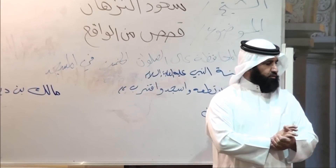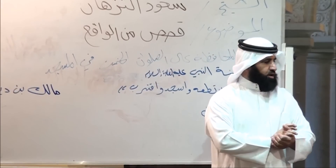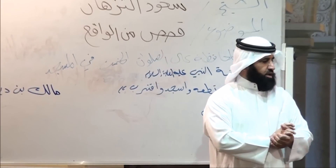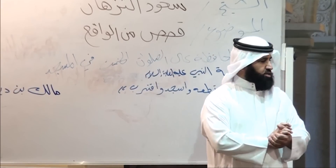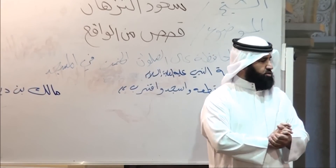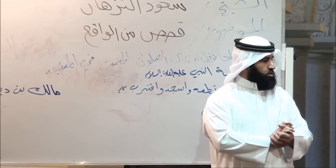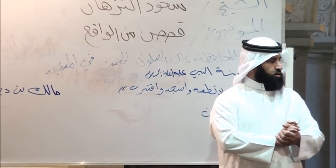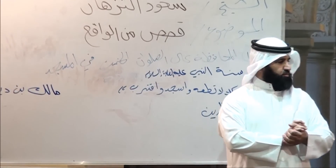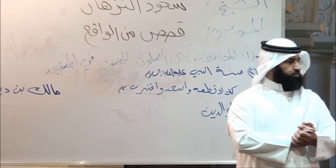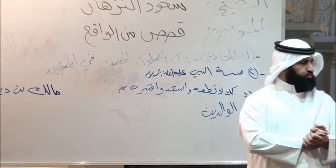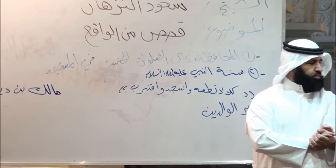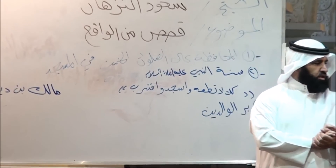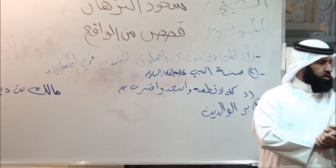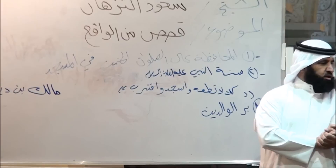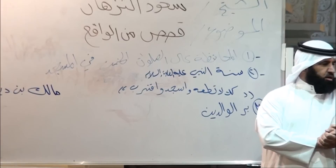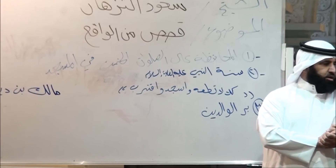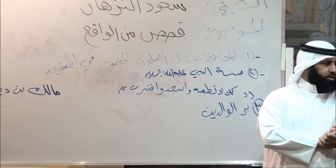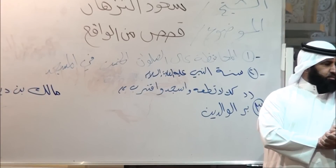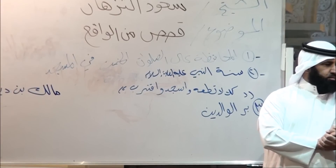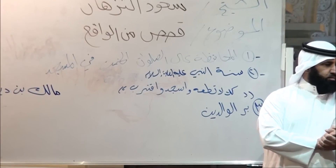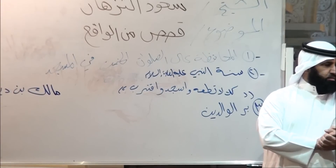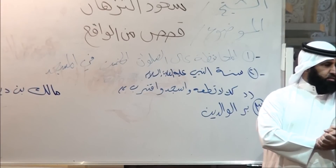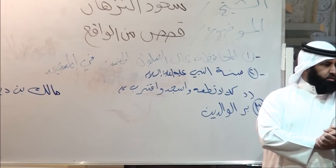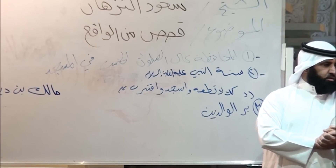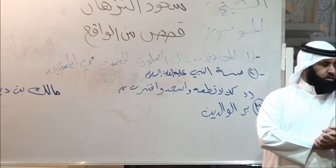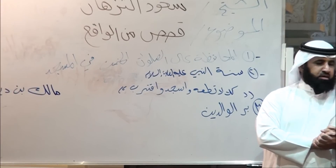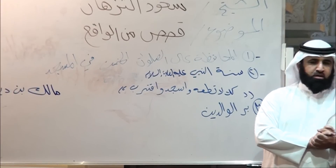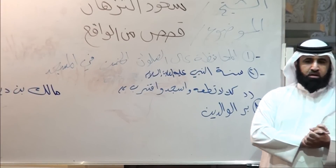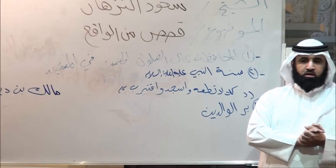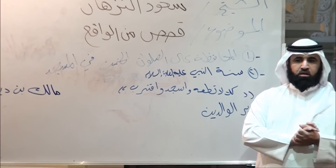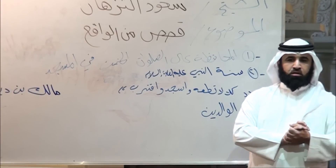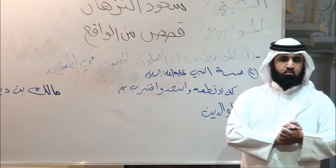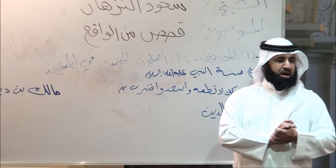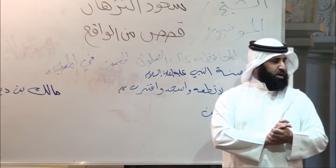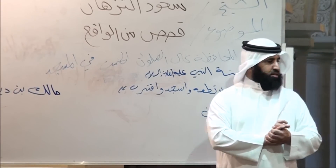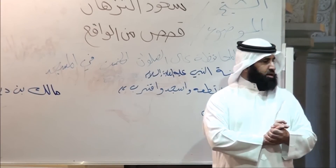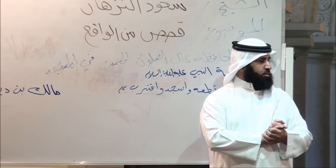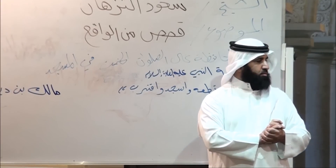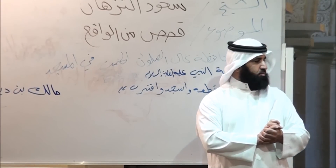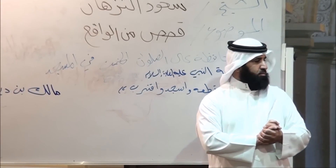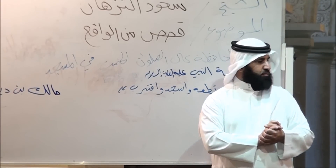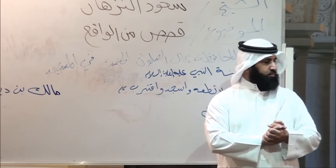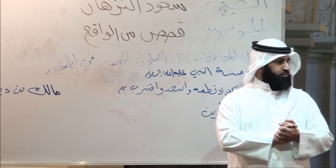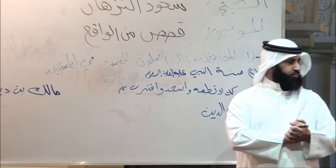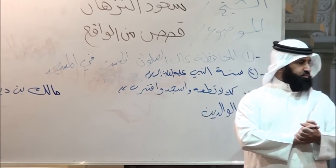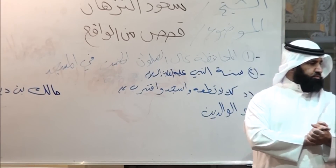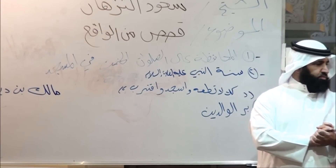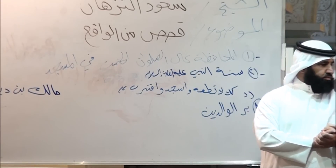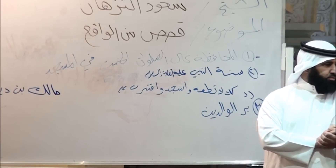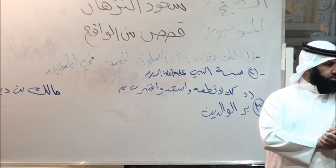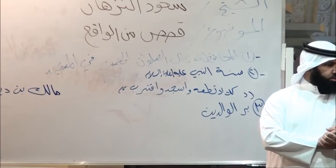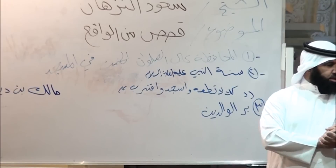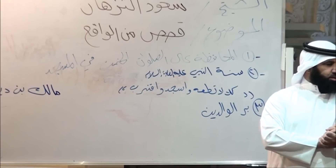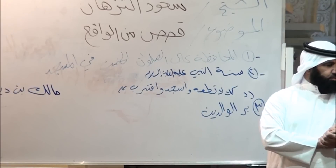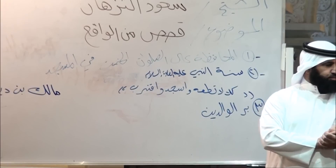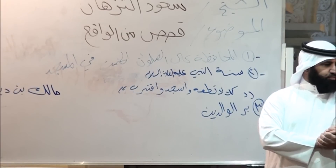إن الله غفر للحجيج كله إلا واحد وليس مالك لست أنت ما بعد أنت غفر لك.